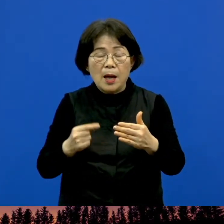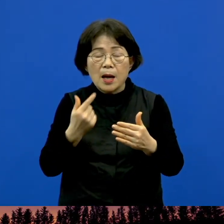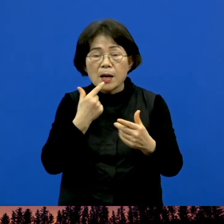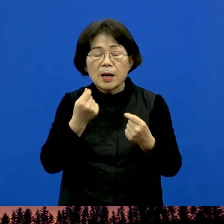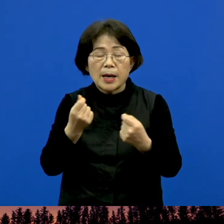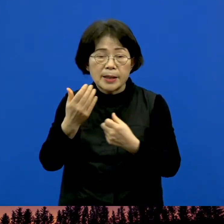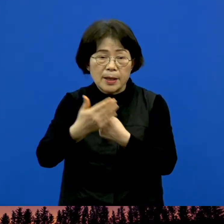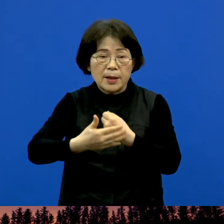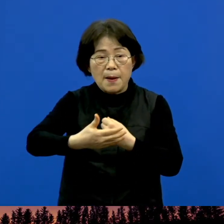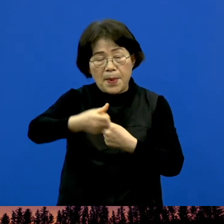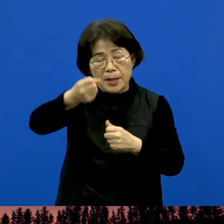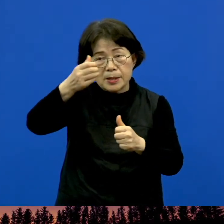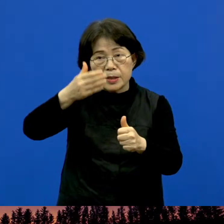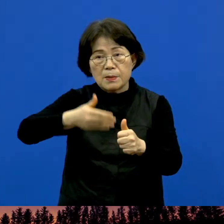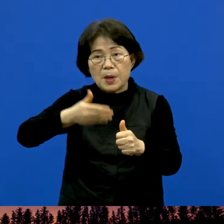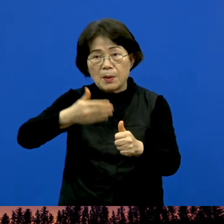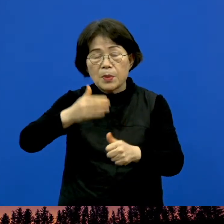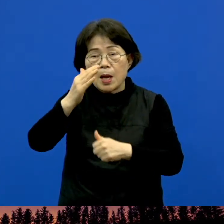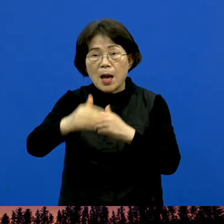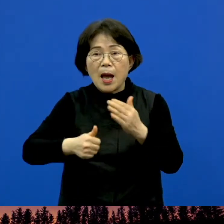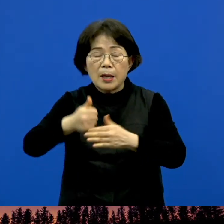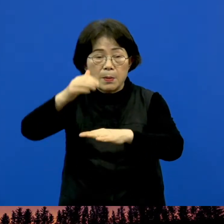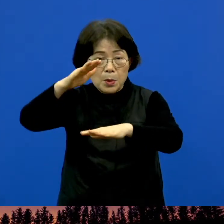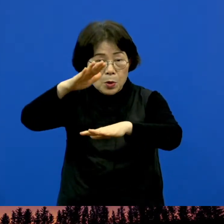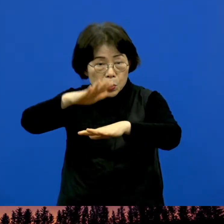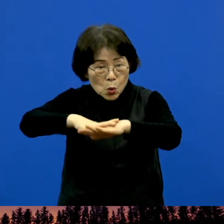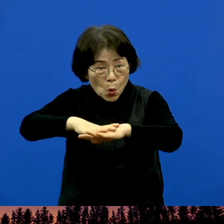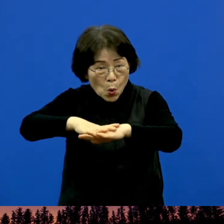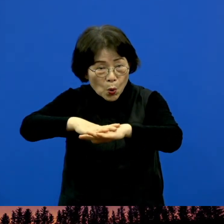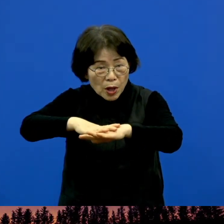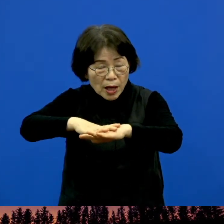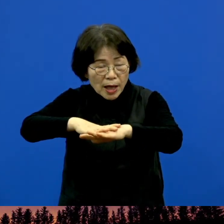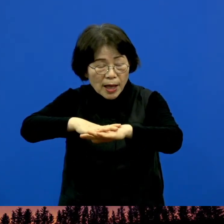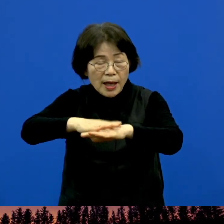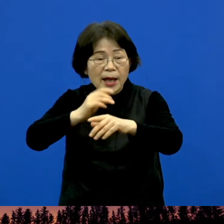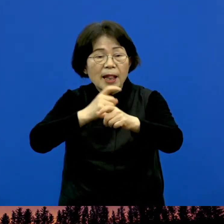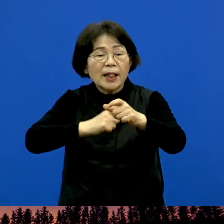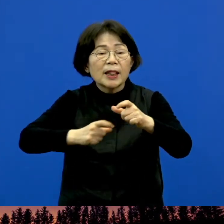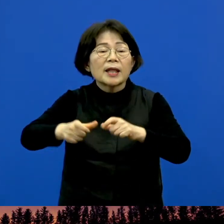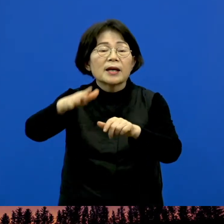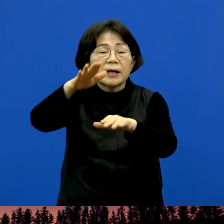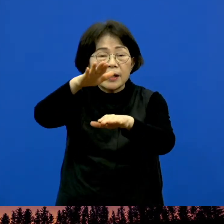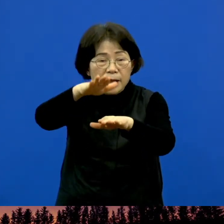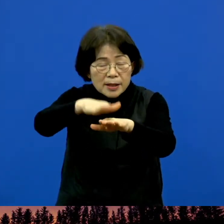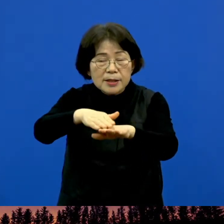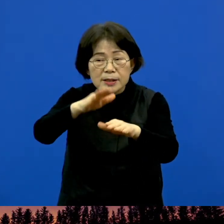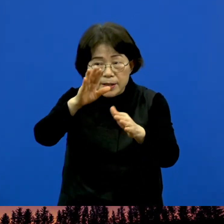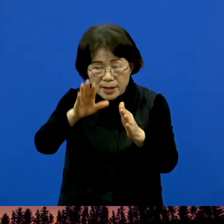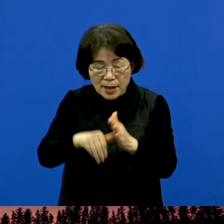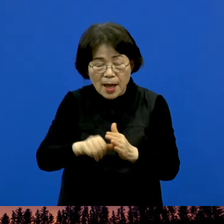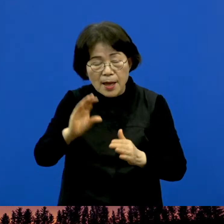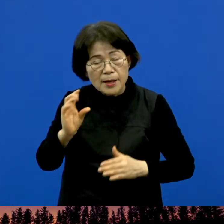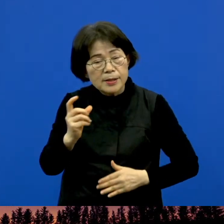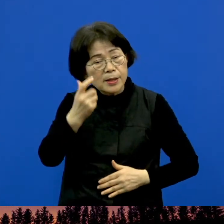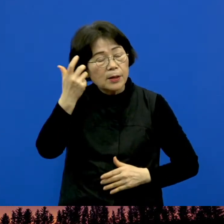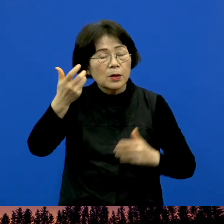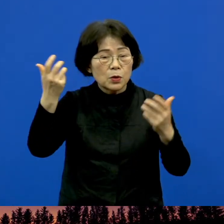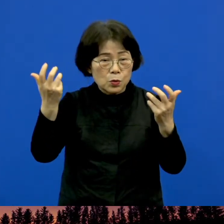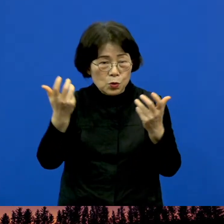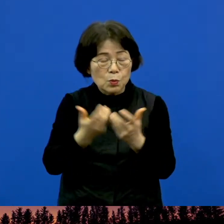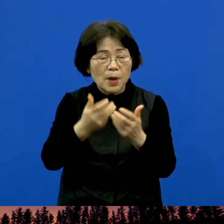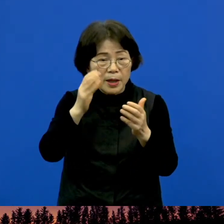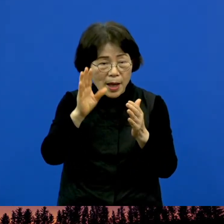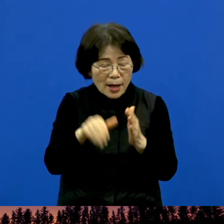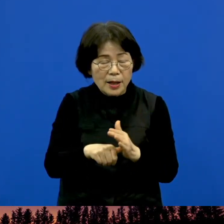되기를 축원합니다. 하나님의 손이 올려져야 돼요. 그렇죠? 성령으로 충만하게 하시고